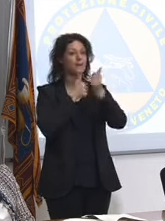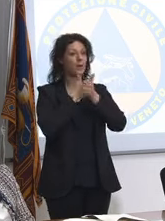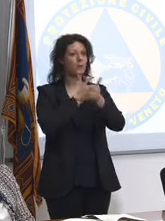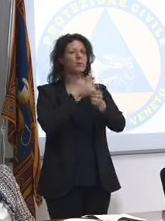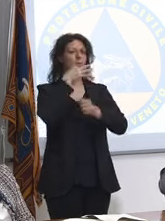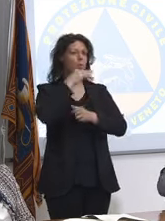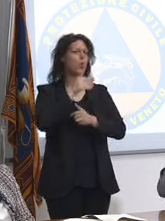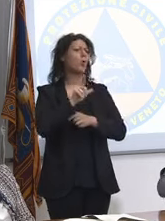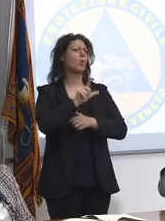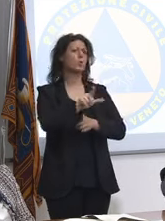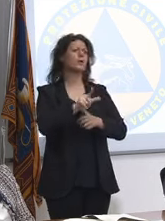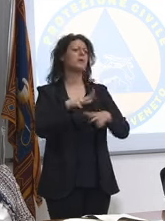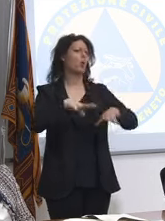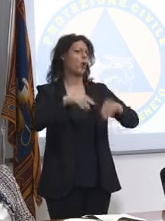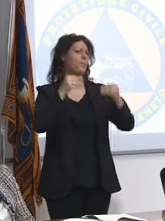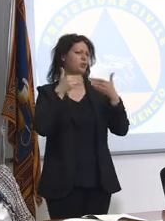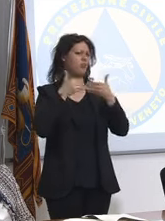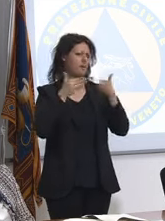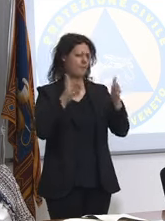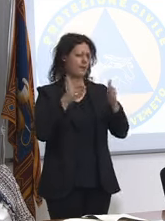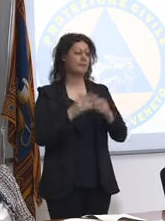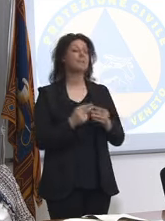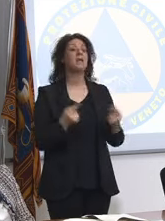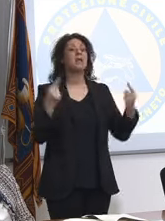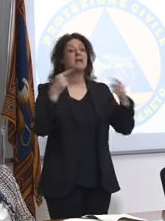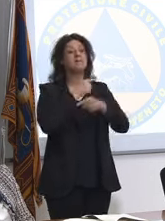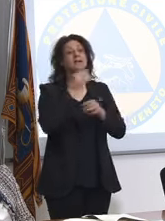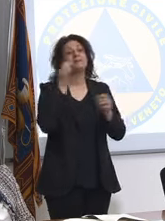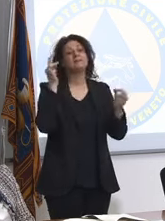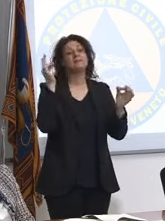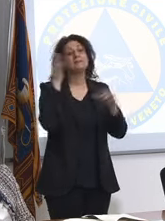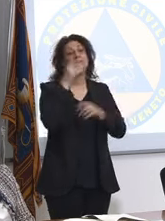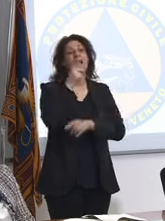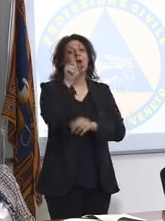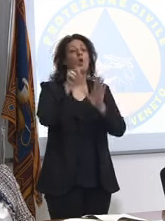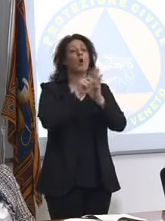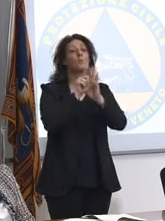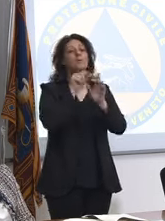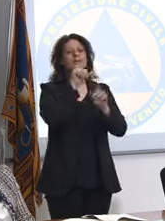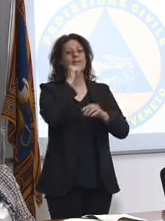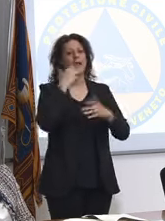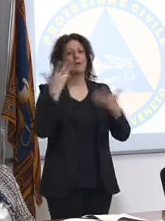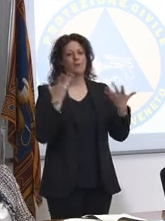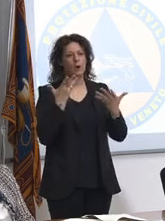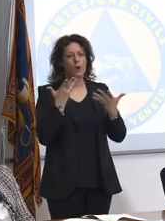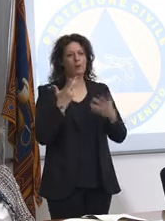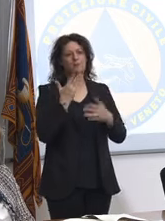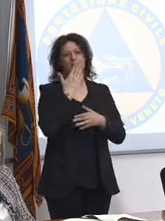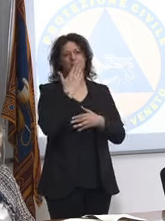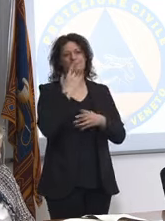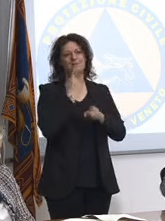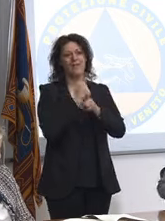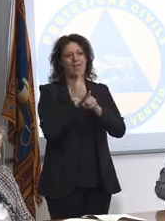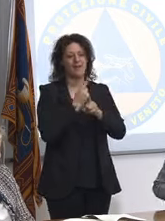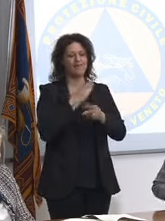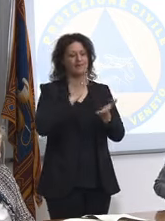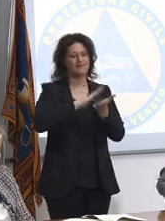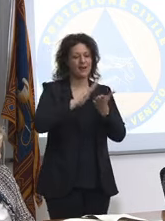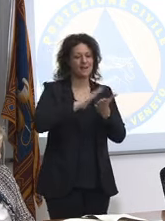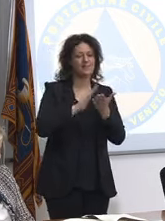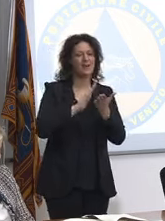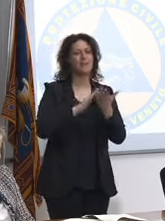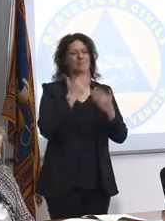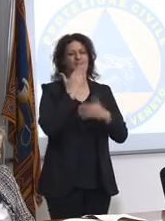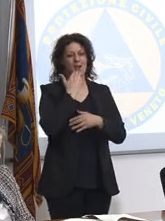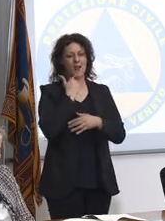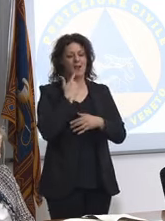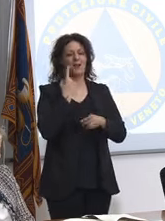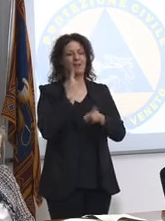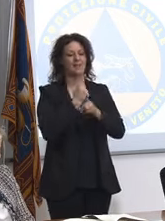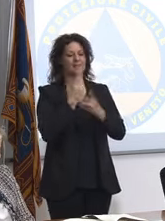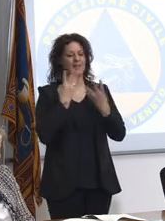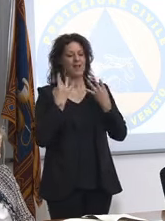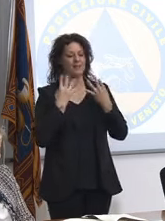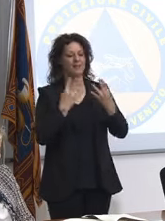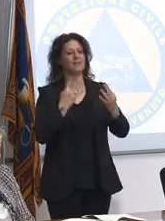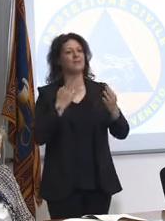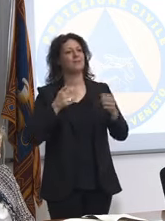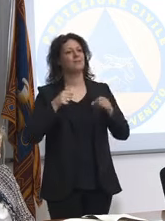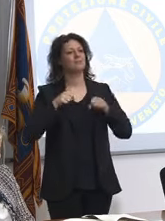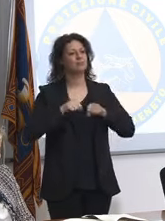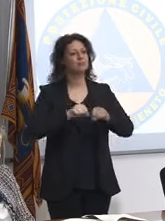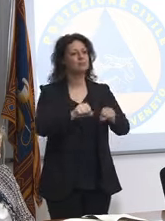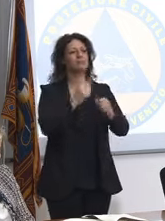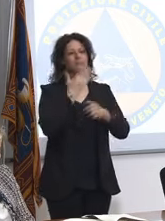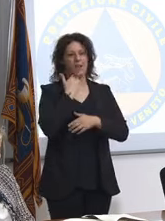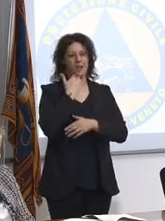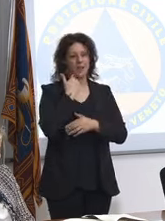di tagliare l'erba, di fare una sanificazione o di fare diciamo altre attività, perché ci sono dei comuni che hanno